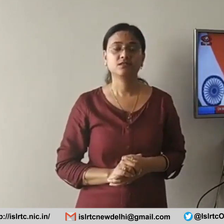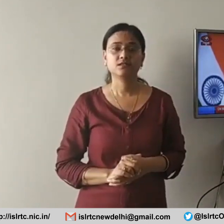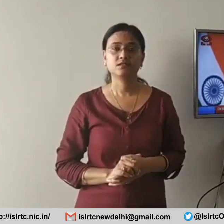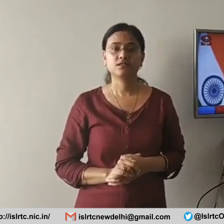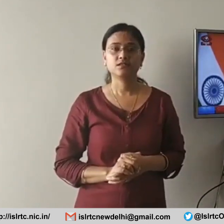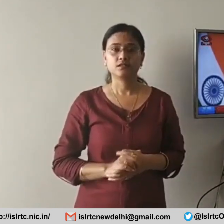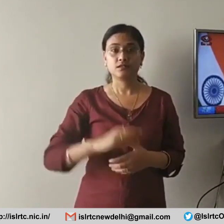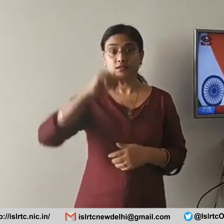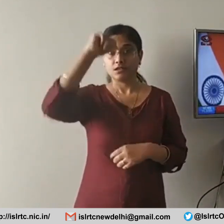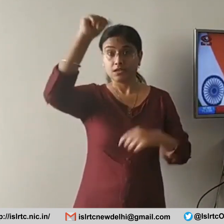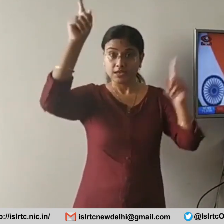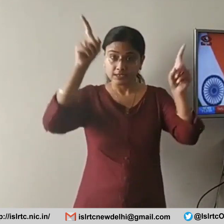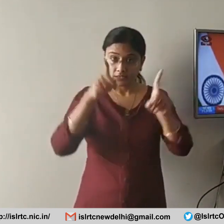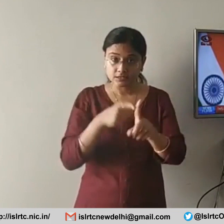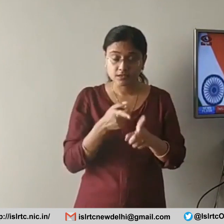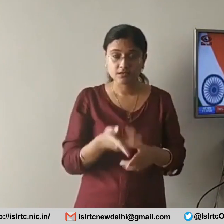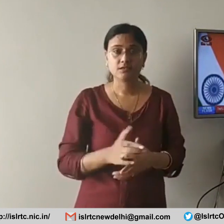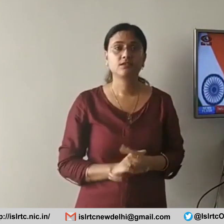भारत ने